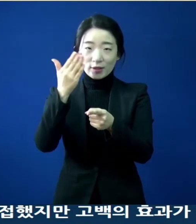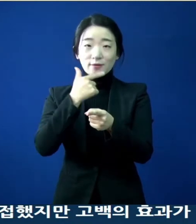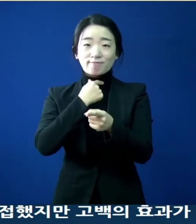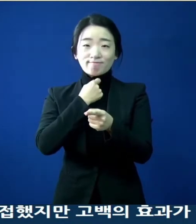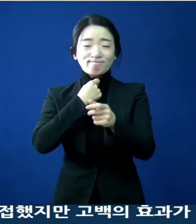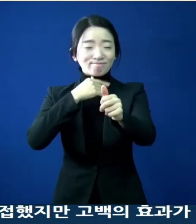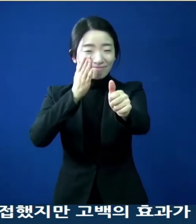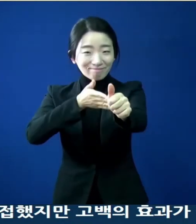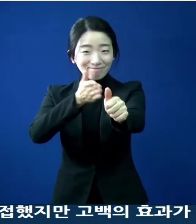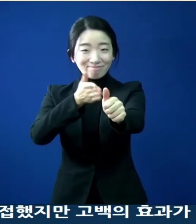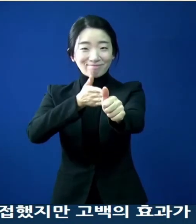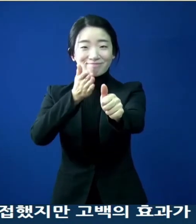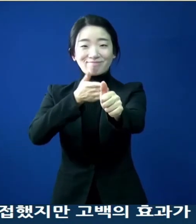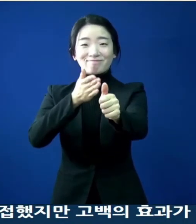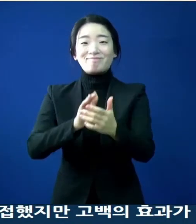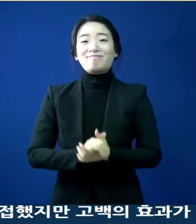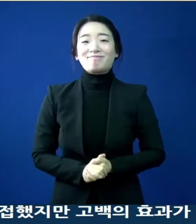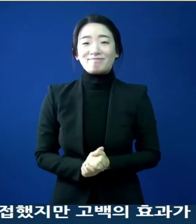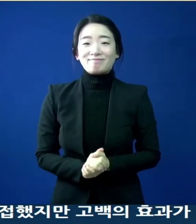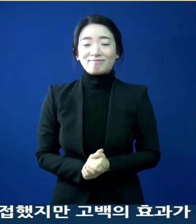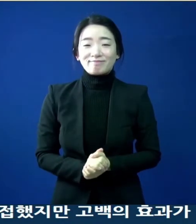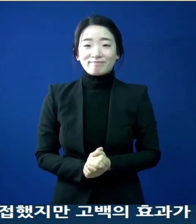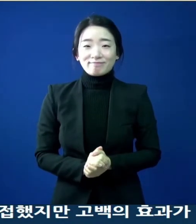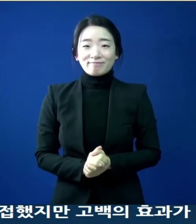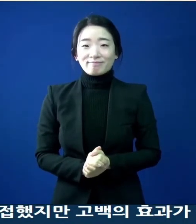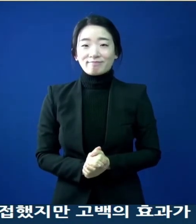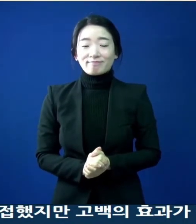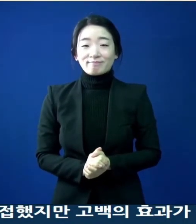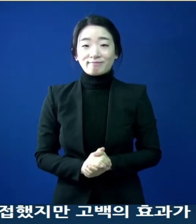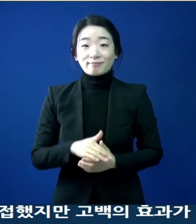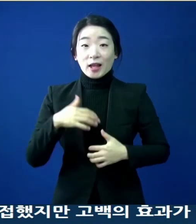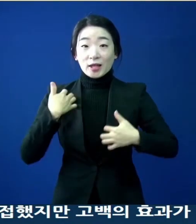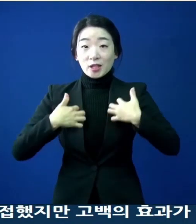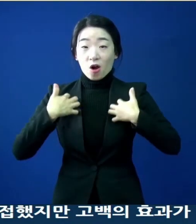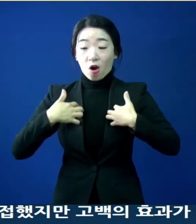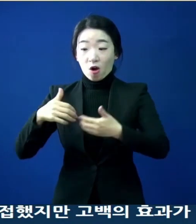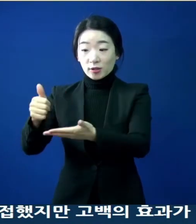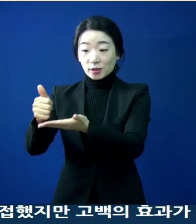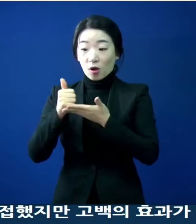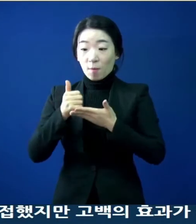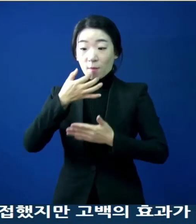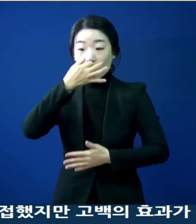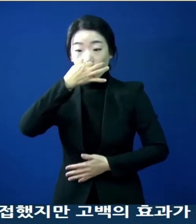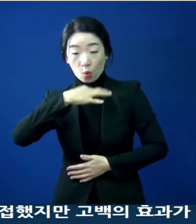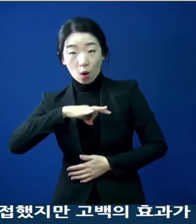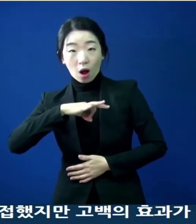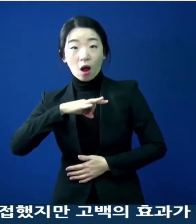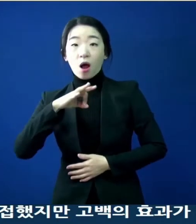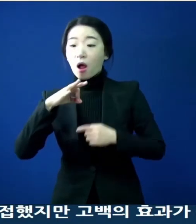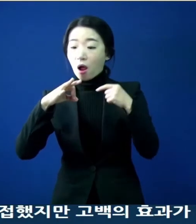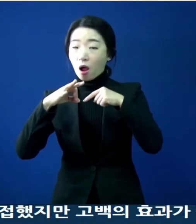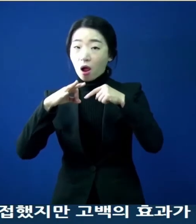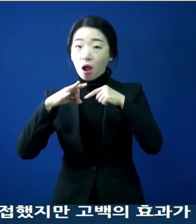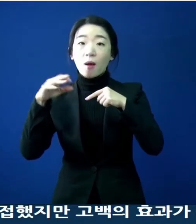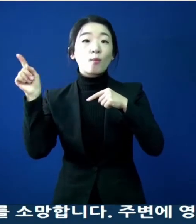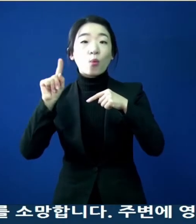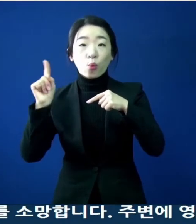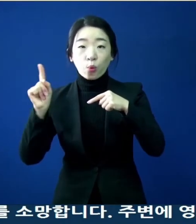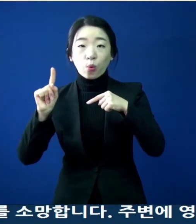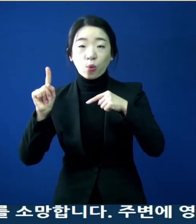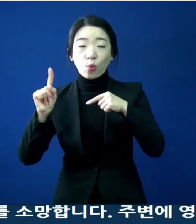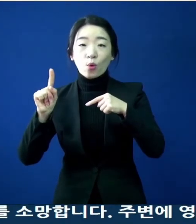소망해 봅니다. 우리가 영접의 효과를 알기 위해서 성경 자체가